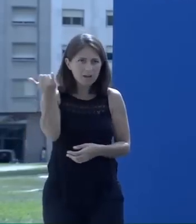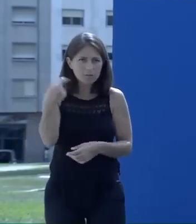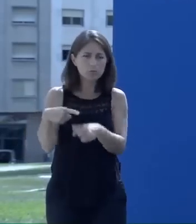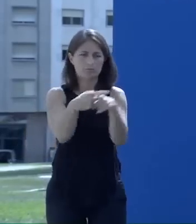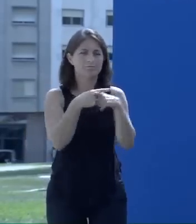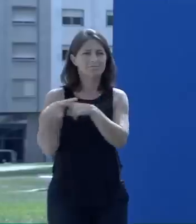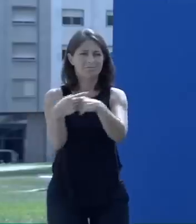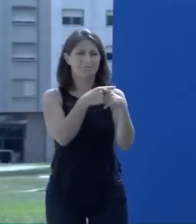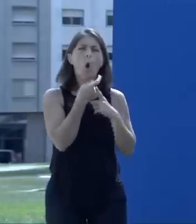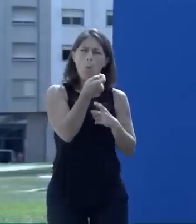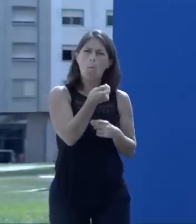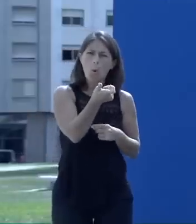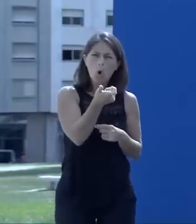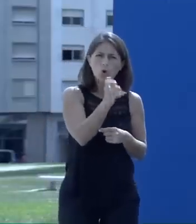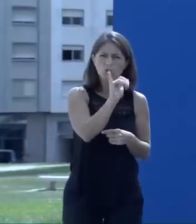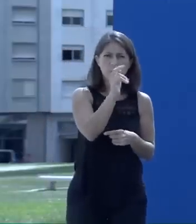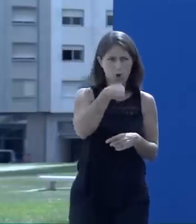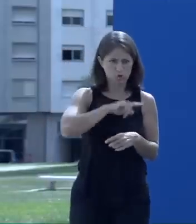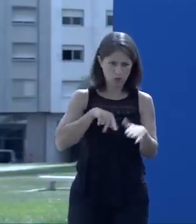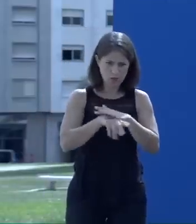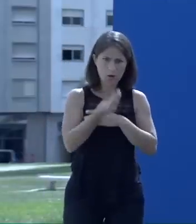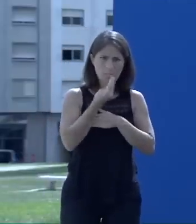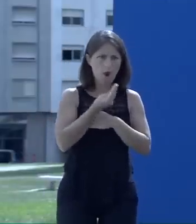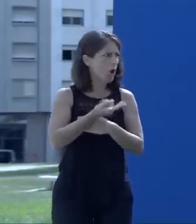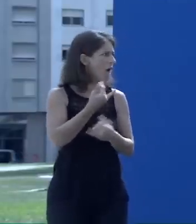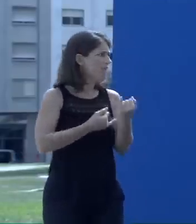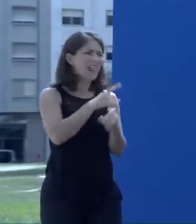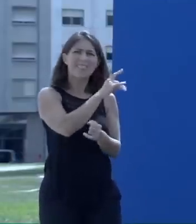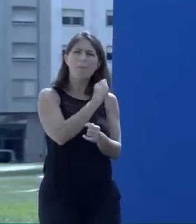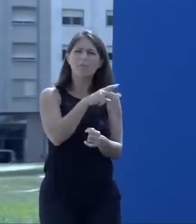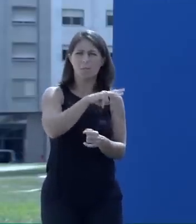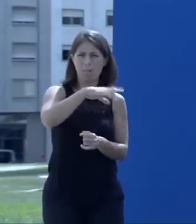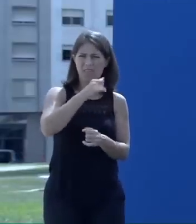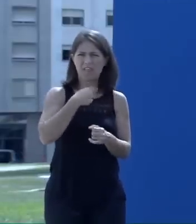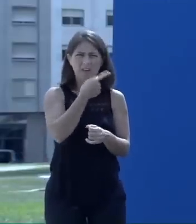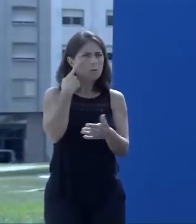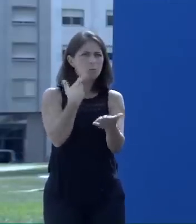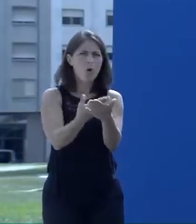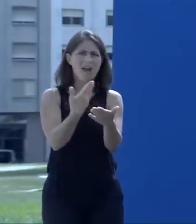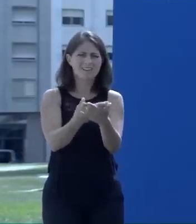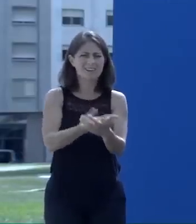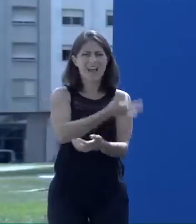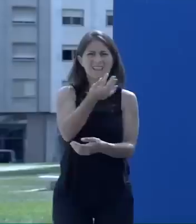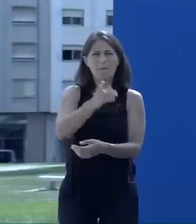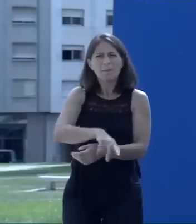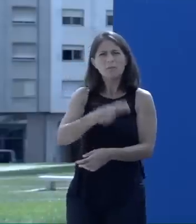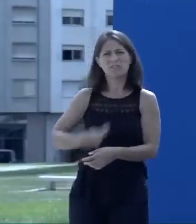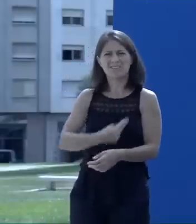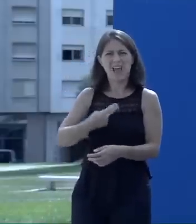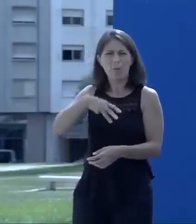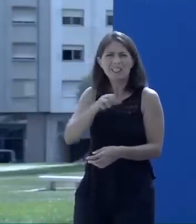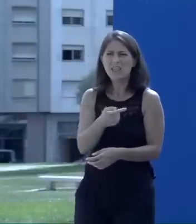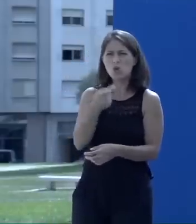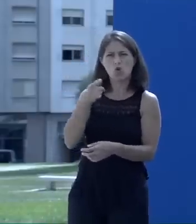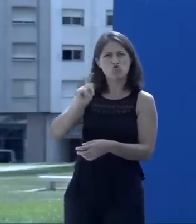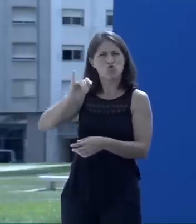sabemos xestionarlo mellor. Estamos demostrando, demostrouno David, demostra David en Manzaneda, demostra Martiño Santiago, Xulio en